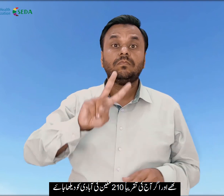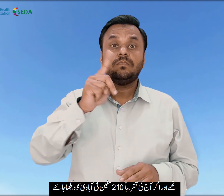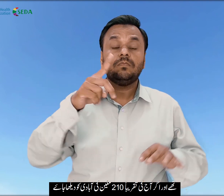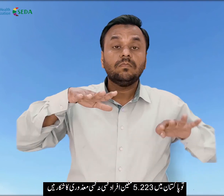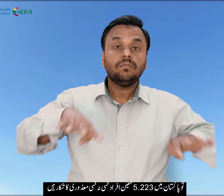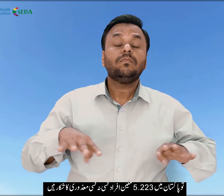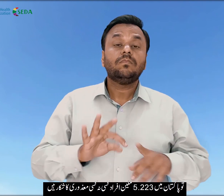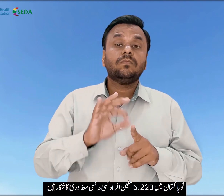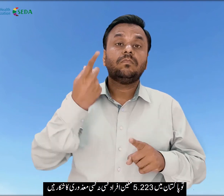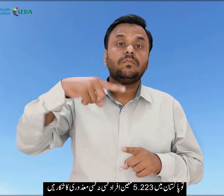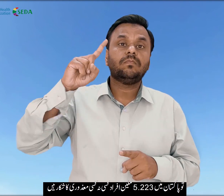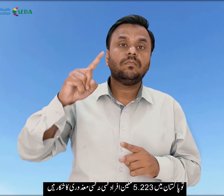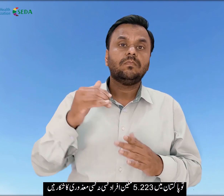تو پاکستان میں